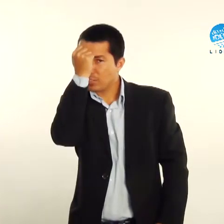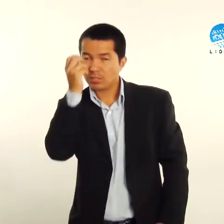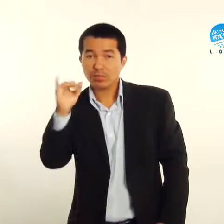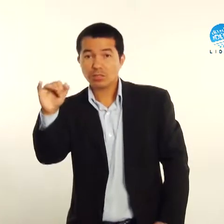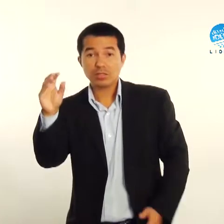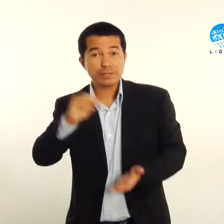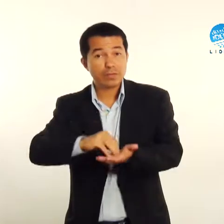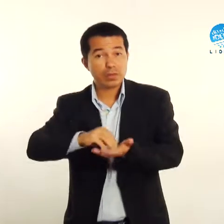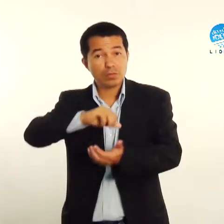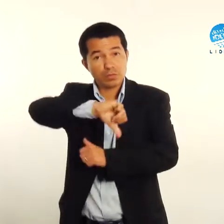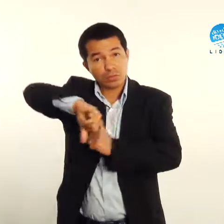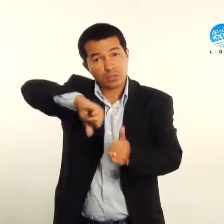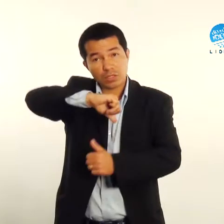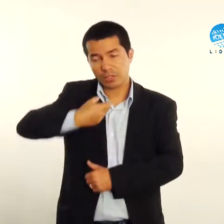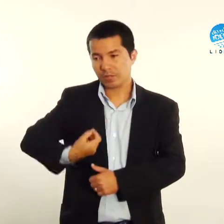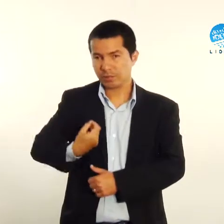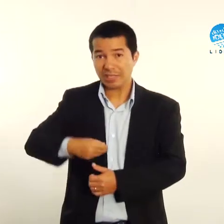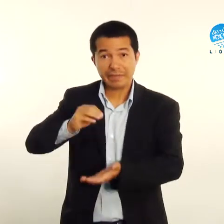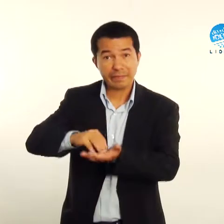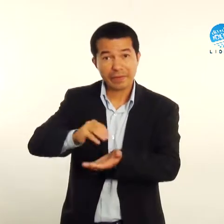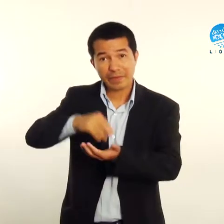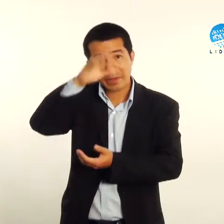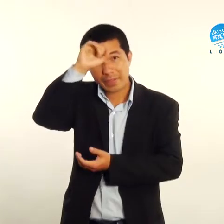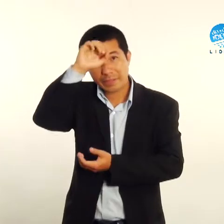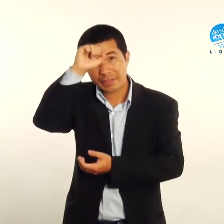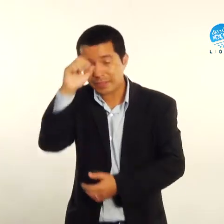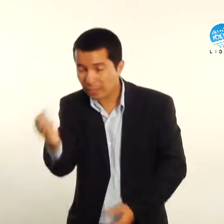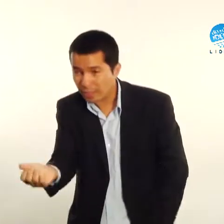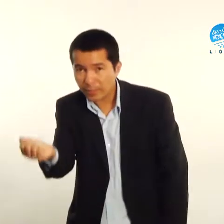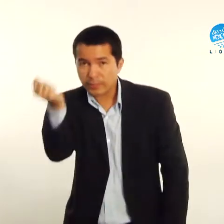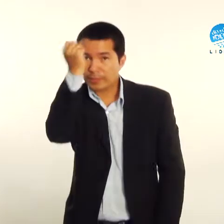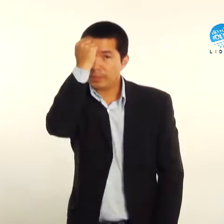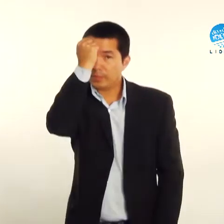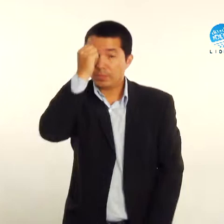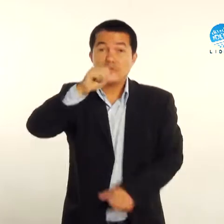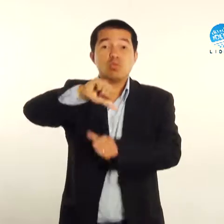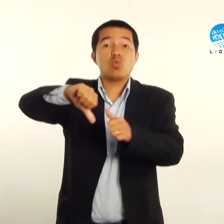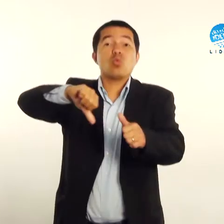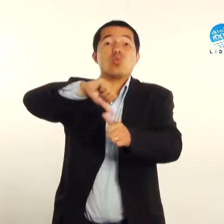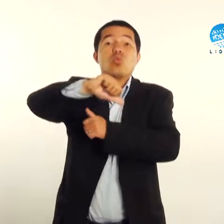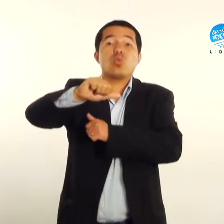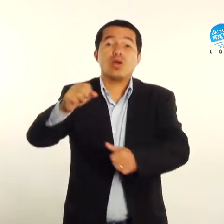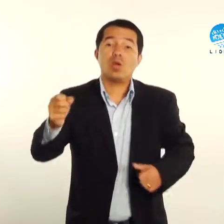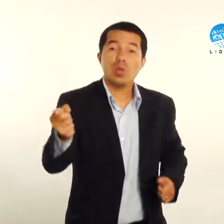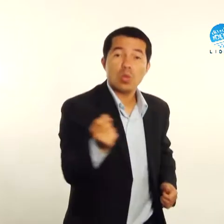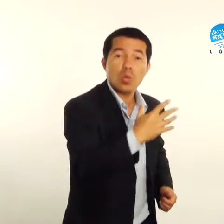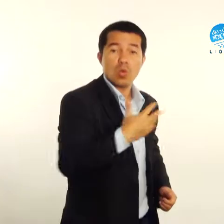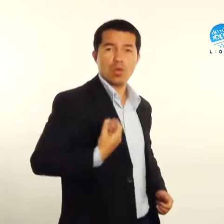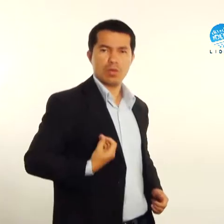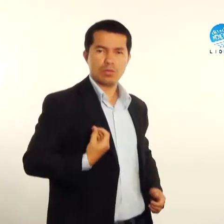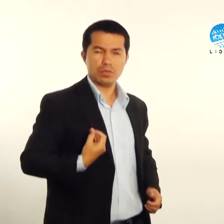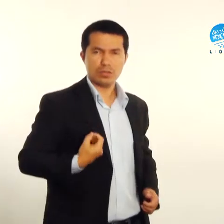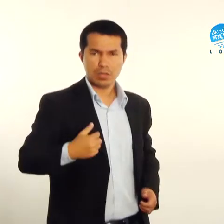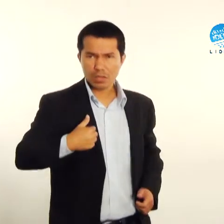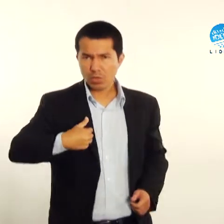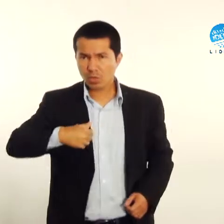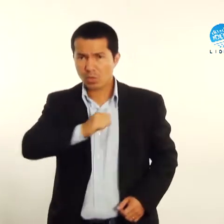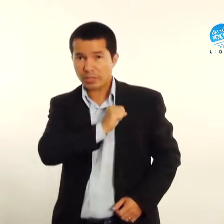converterem e não tiverem a atitude de aprender, de arrepender-se, de mudar de vida, de deixar o